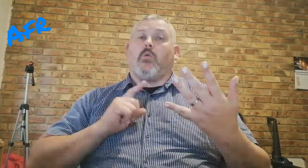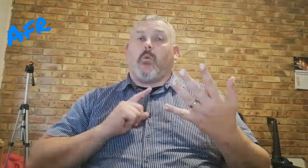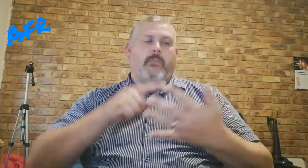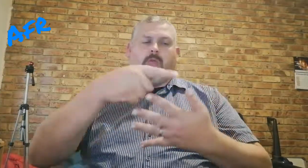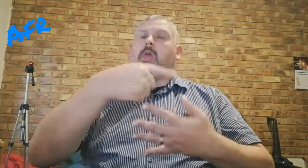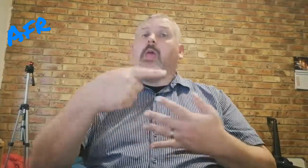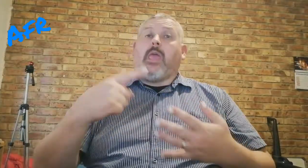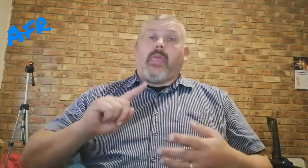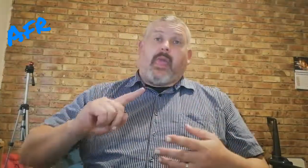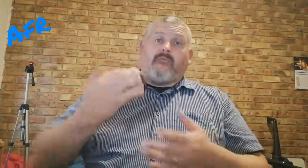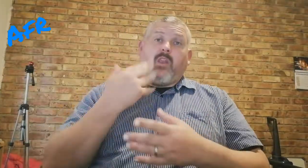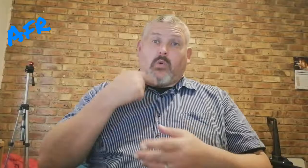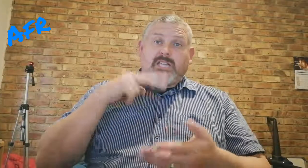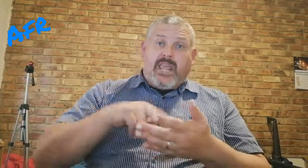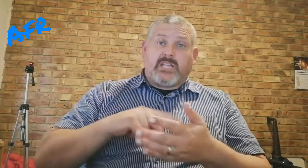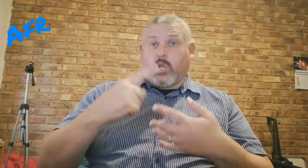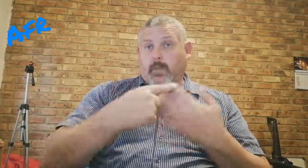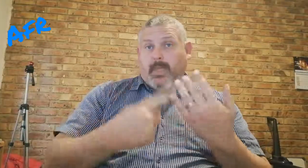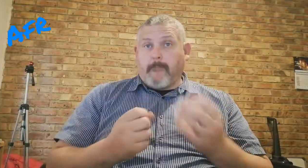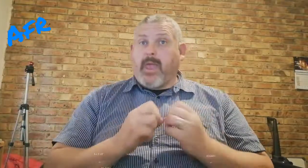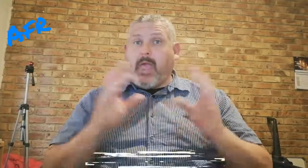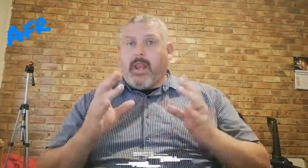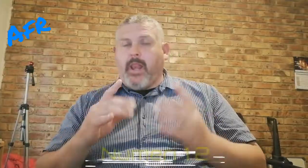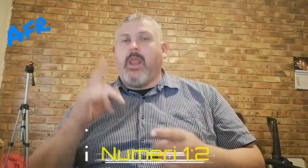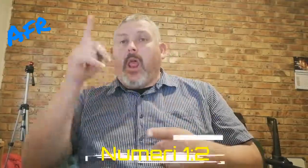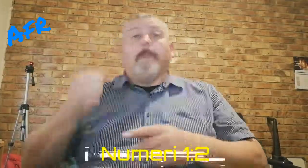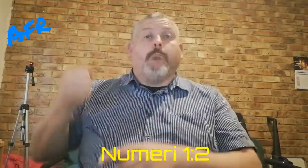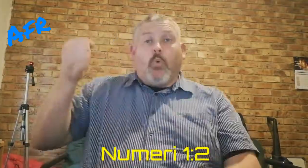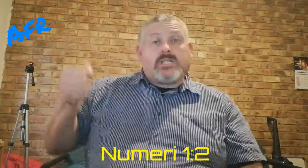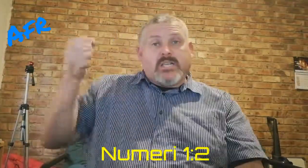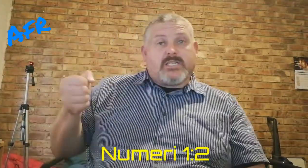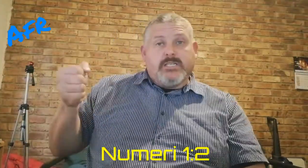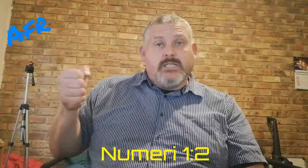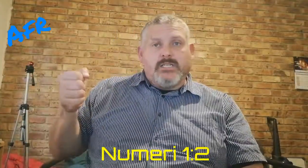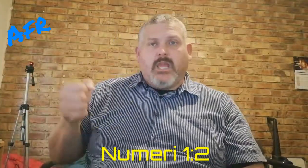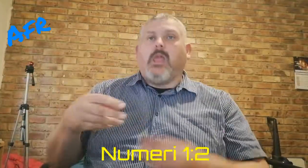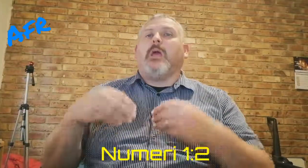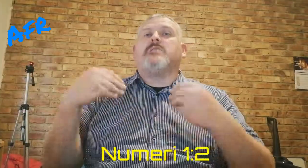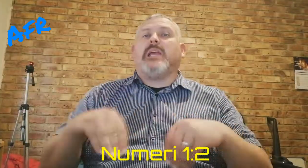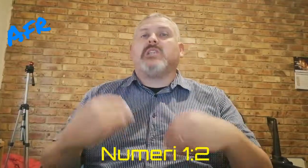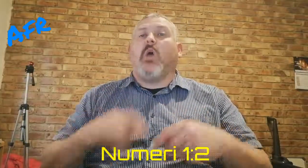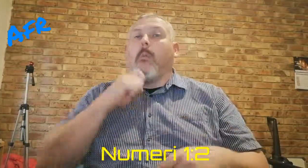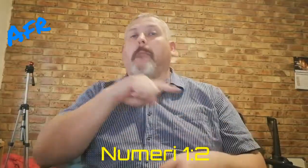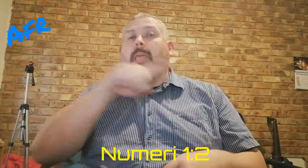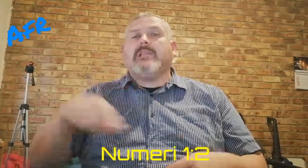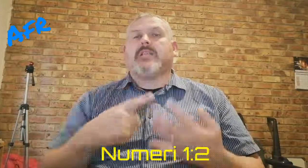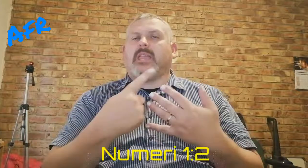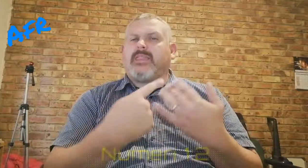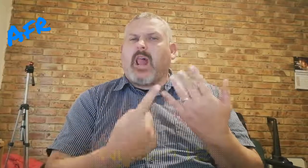Numeri. Hoe kom? Wanneer ons lees Numeri begin, Moses is bezig met mensen te